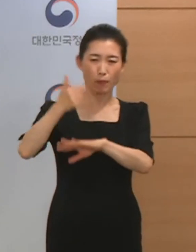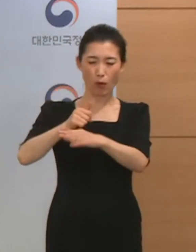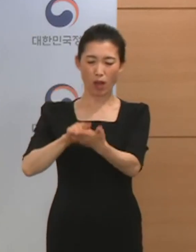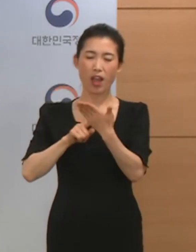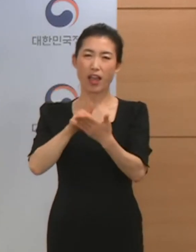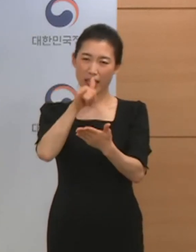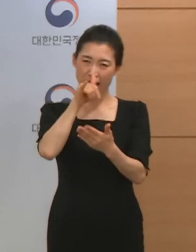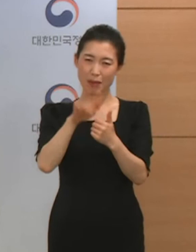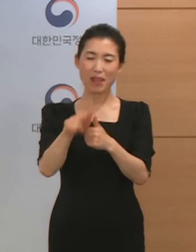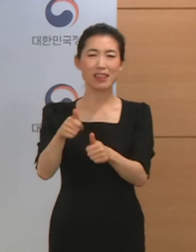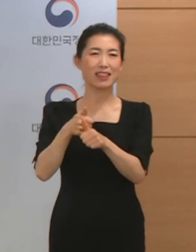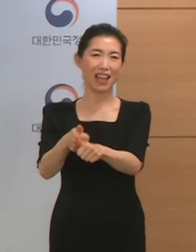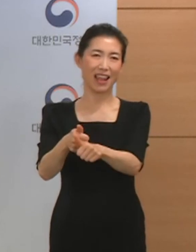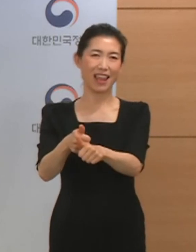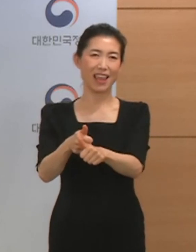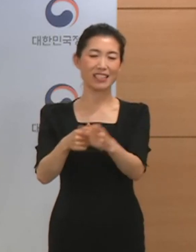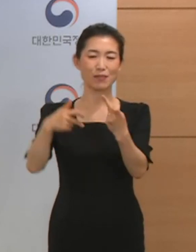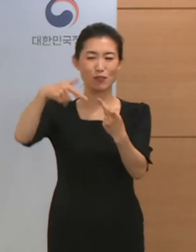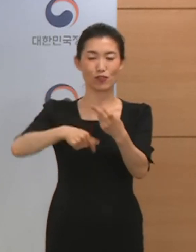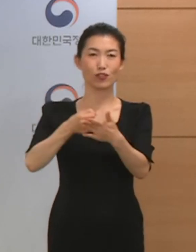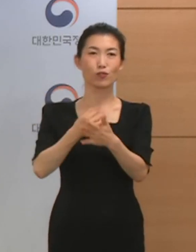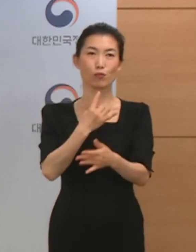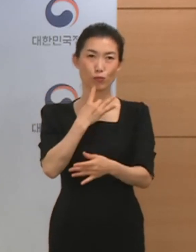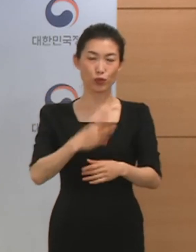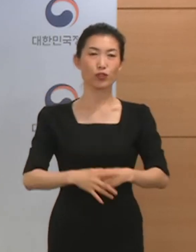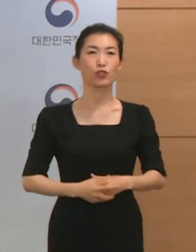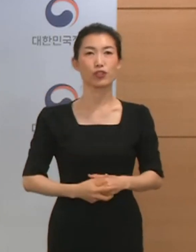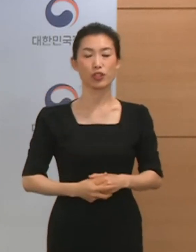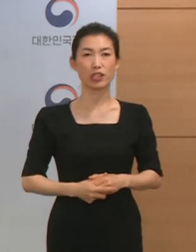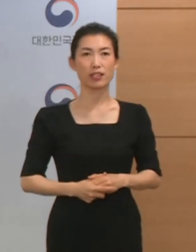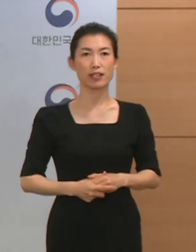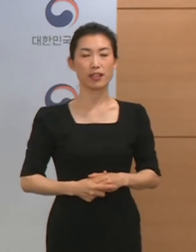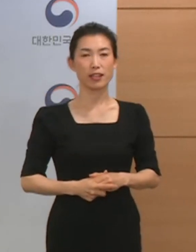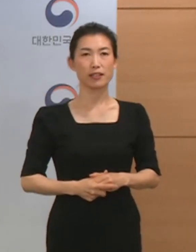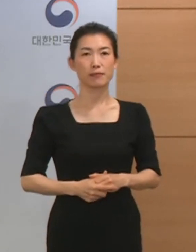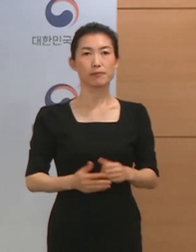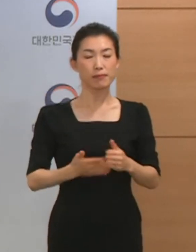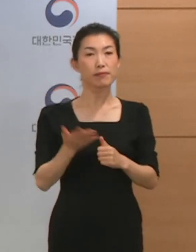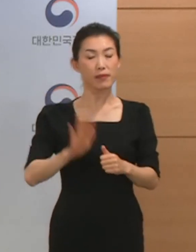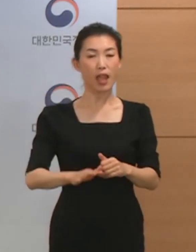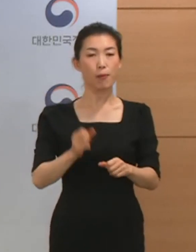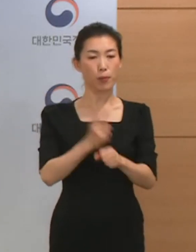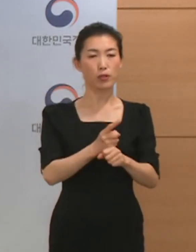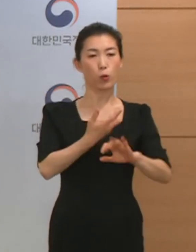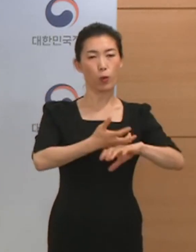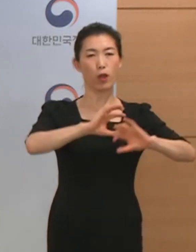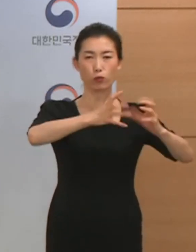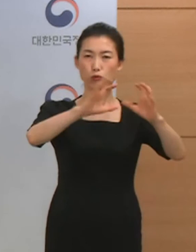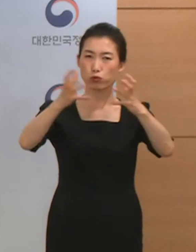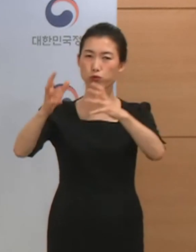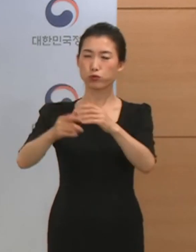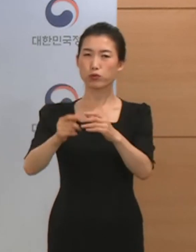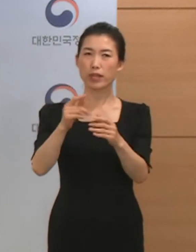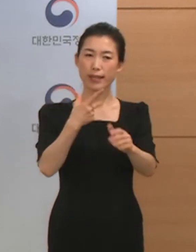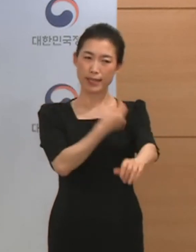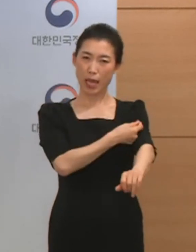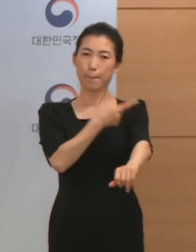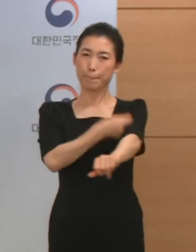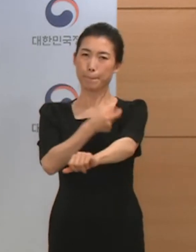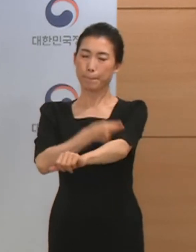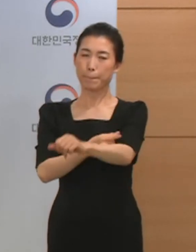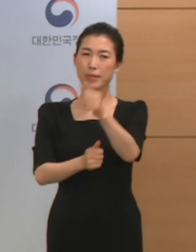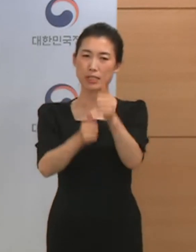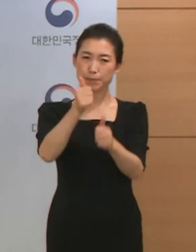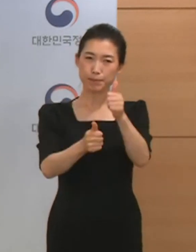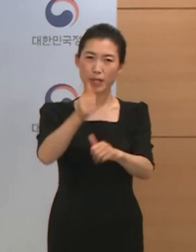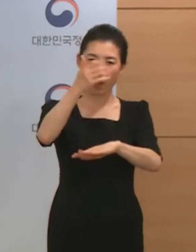결과들을 존중하고 있는 측면 때문입니다. 다만 그렇더라도 이미 임상시험과 각국의 승인 과정 그리고 우리나라에서 승인